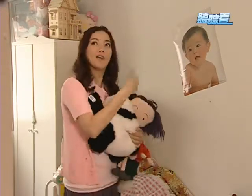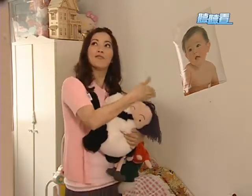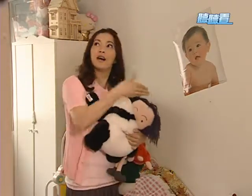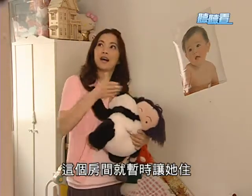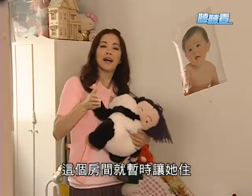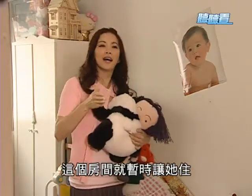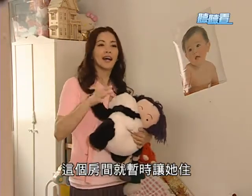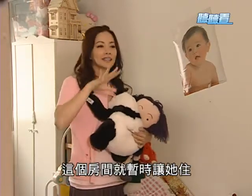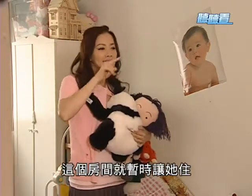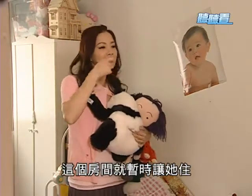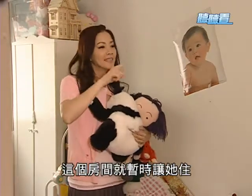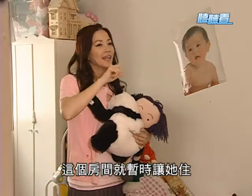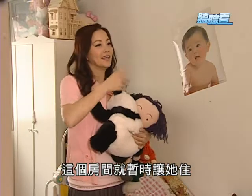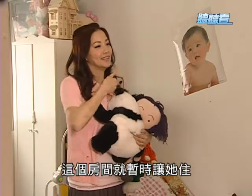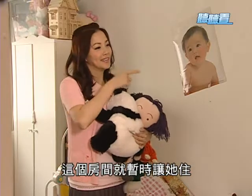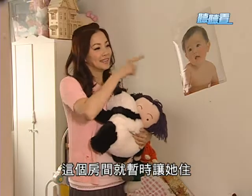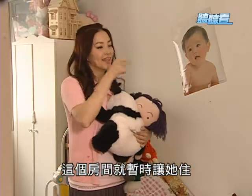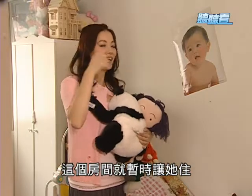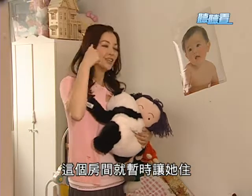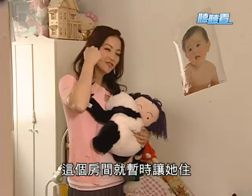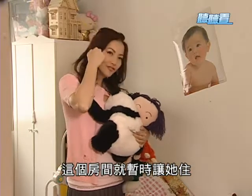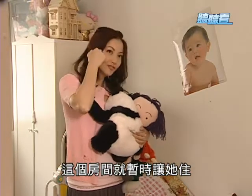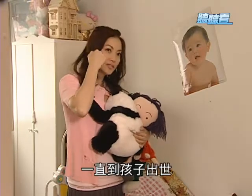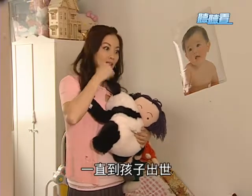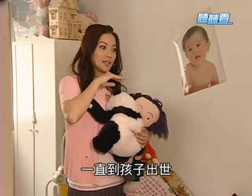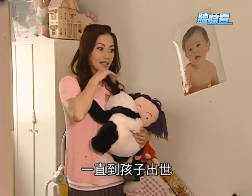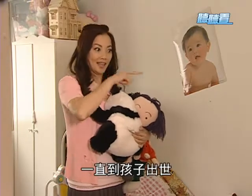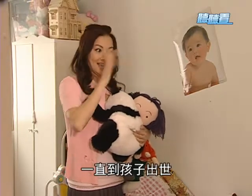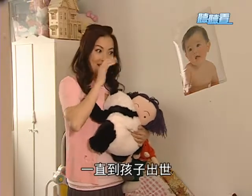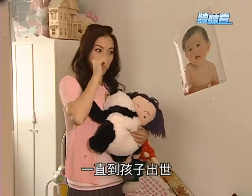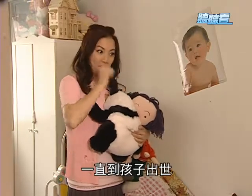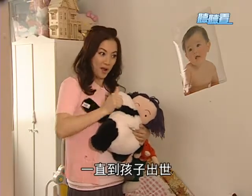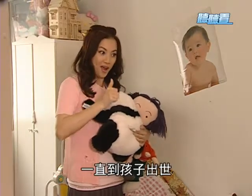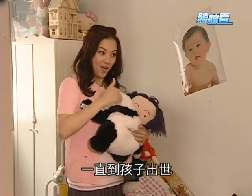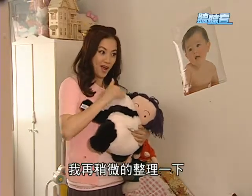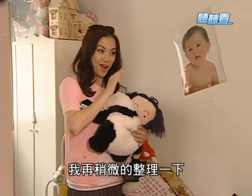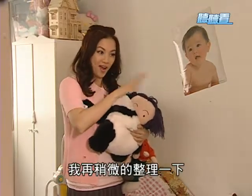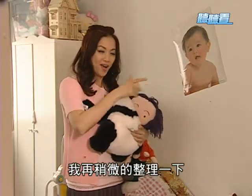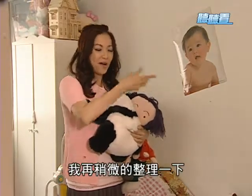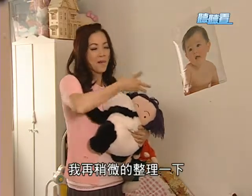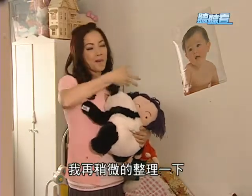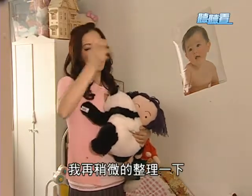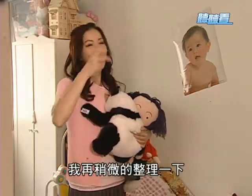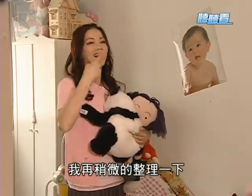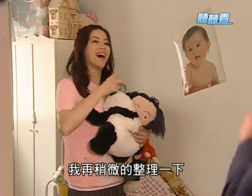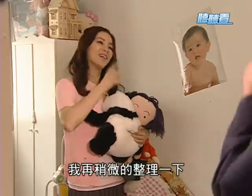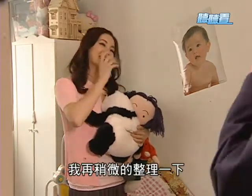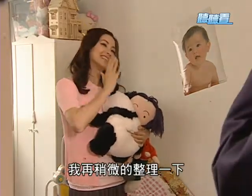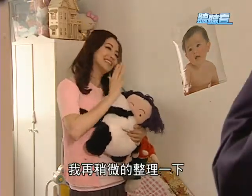这个房间呢，就暂时让他住，一直到孩子出事，我再稍微的整理一下。